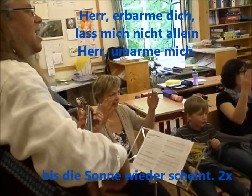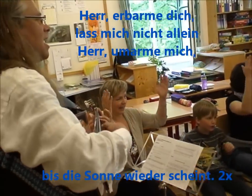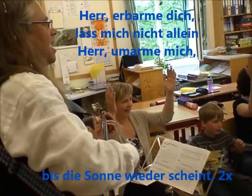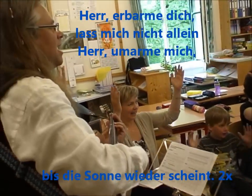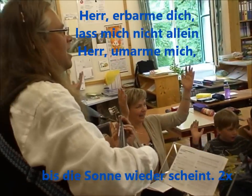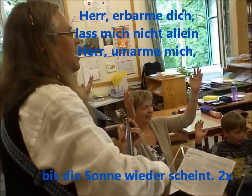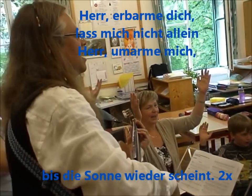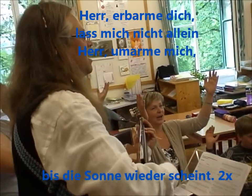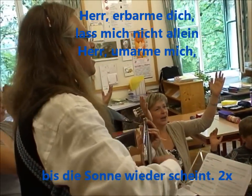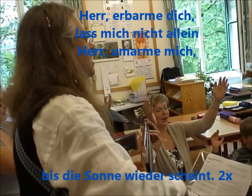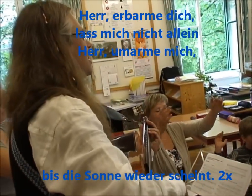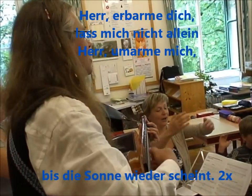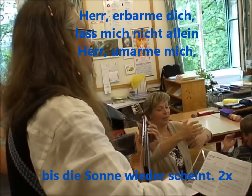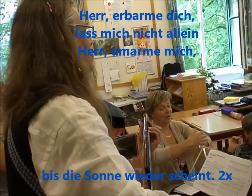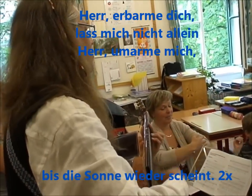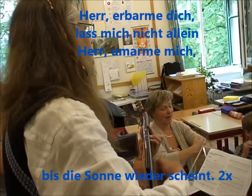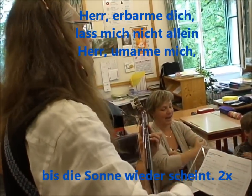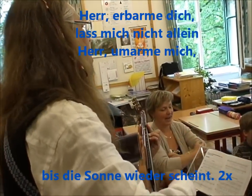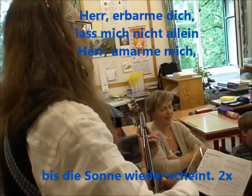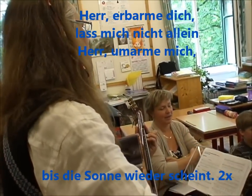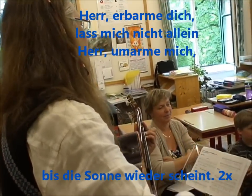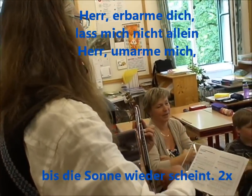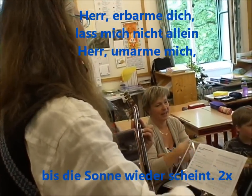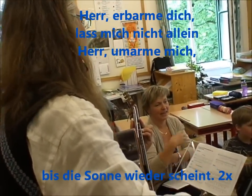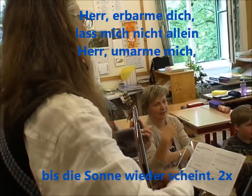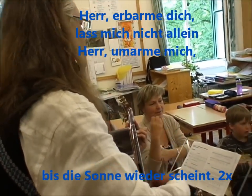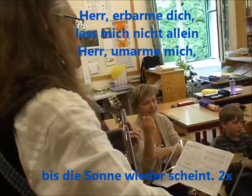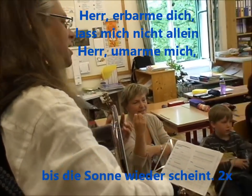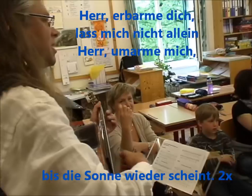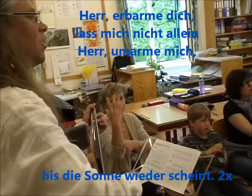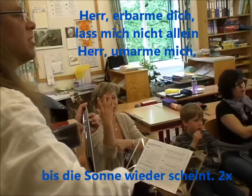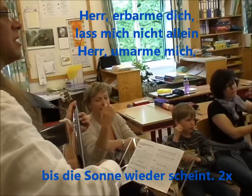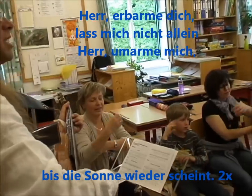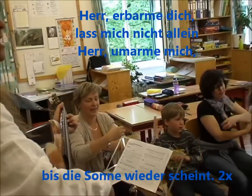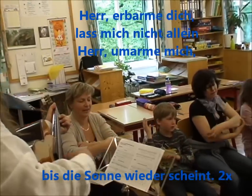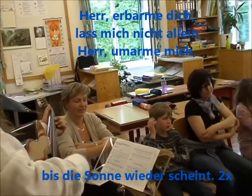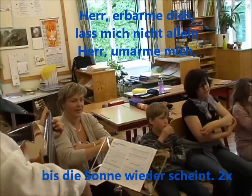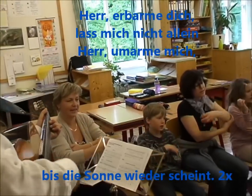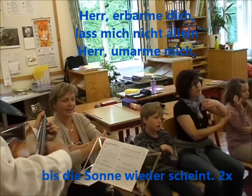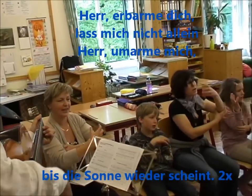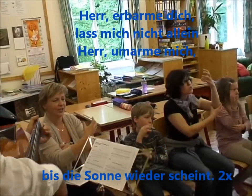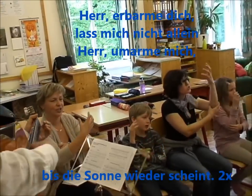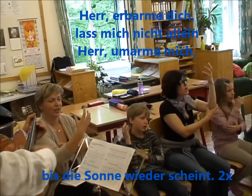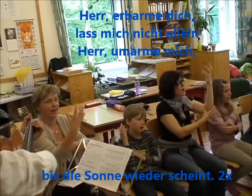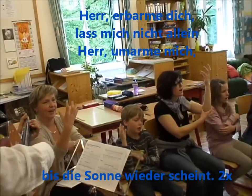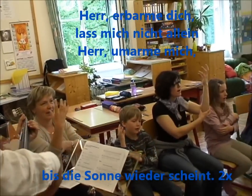Herr, umhagel dich, bis die Sonne wieder scheint.